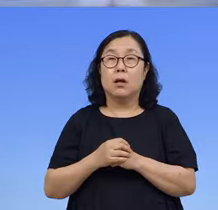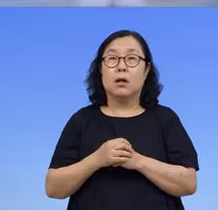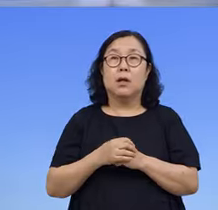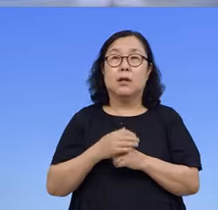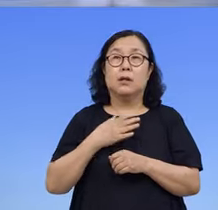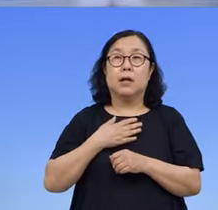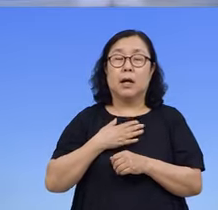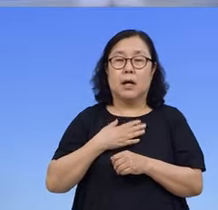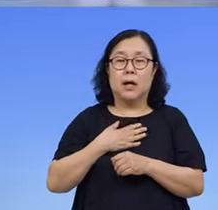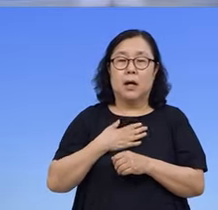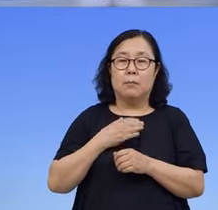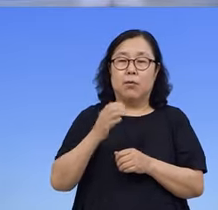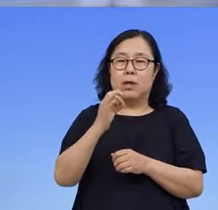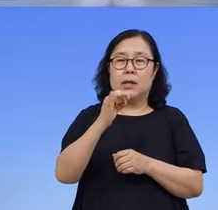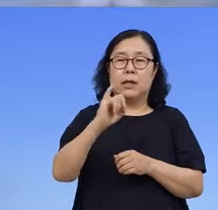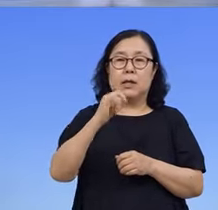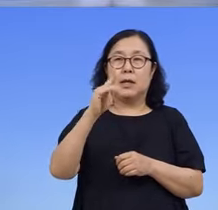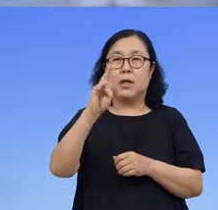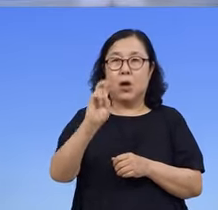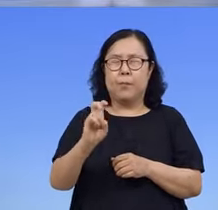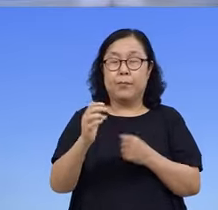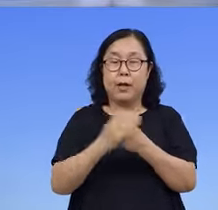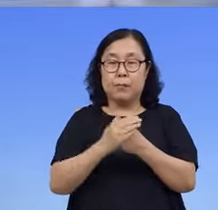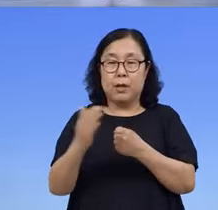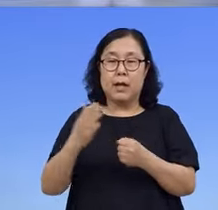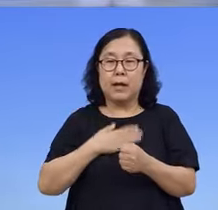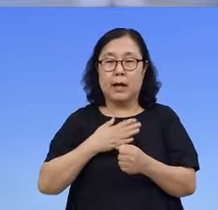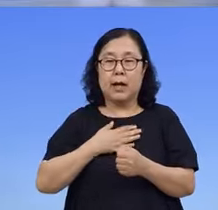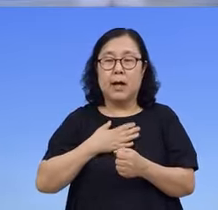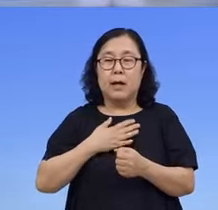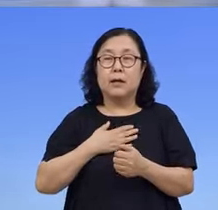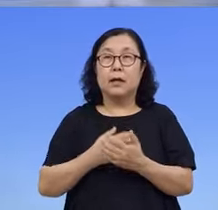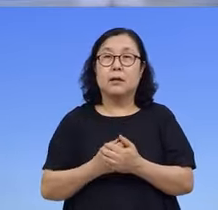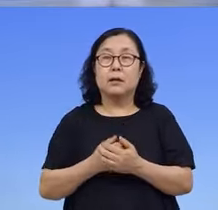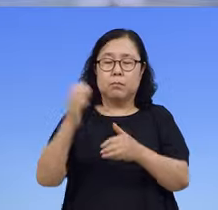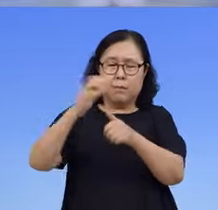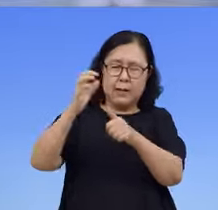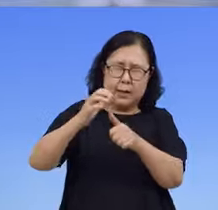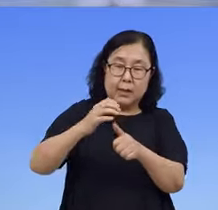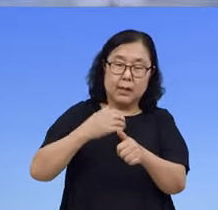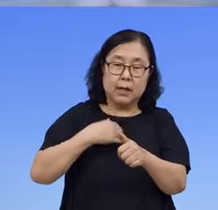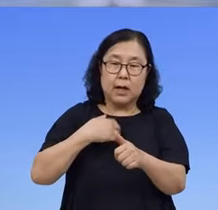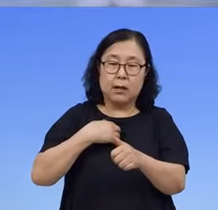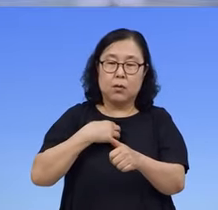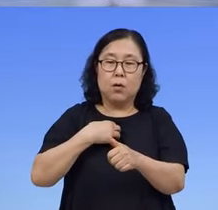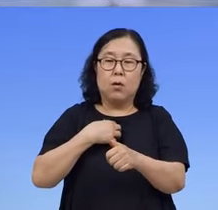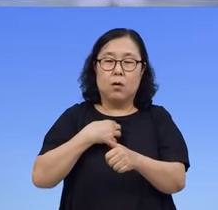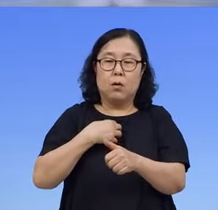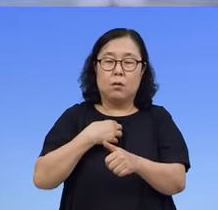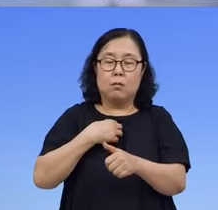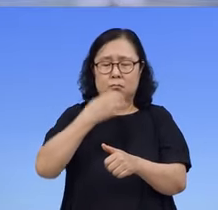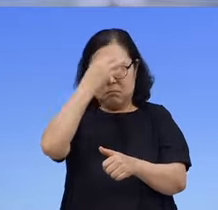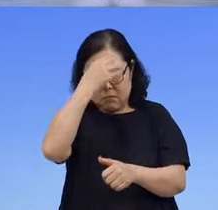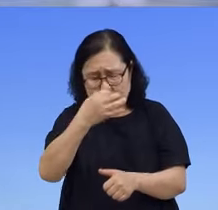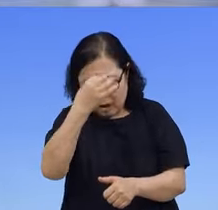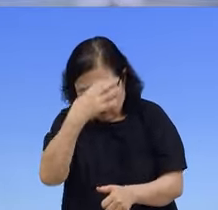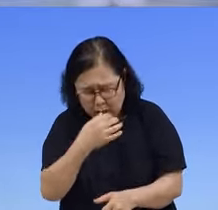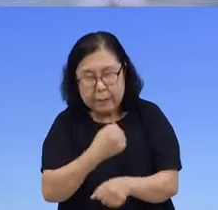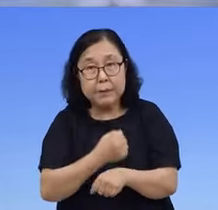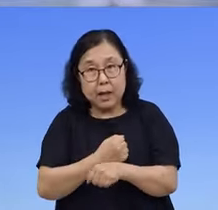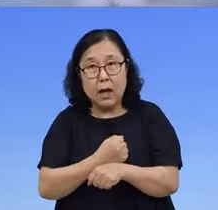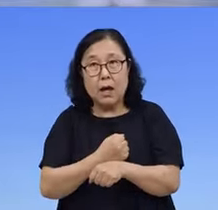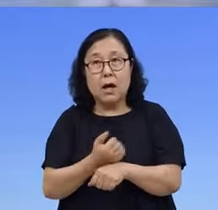휘말렸을 때 저는 공개적으로 사과합니다. 내가 잘못했다고. 그것 때문에 또 비판을 받아요. 그러나